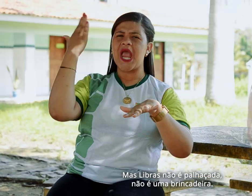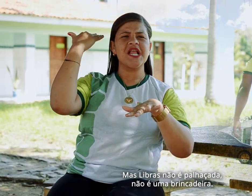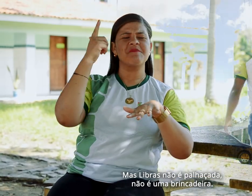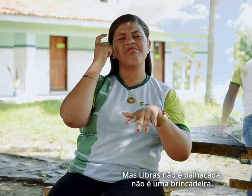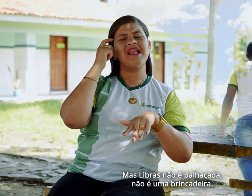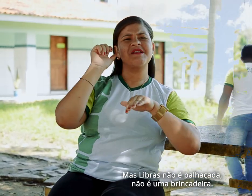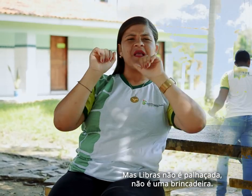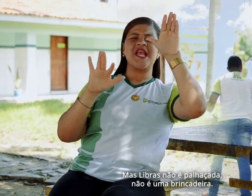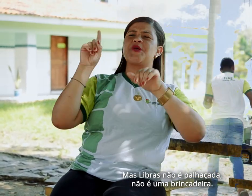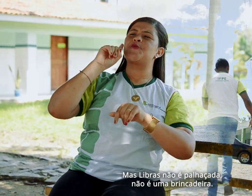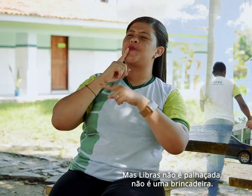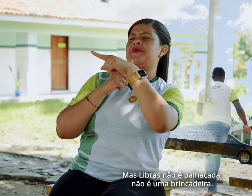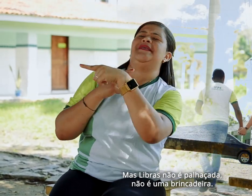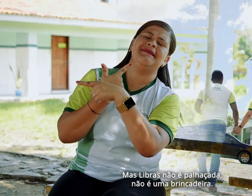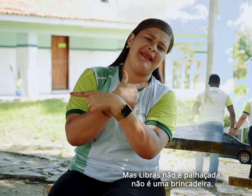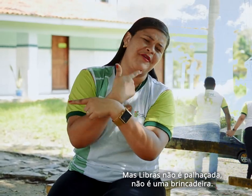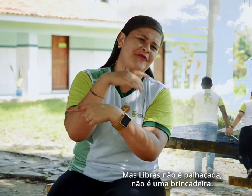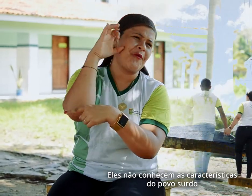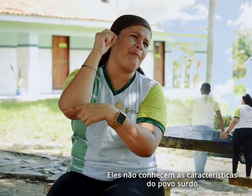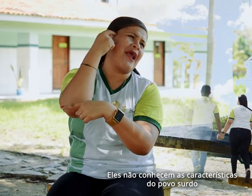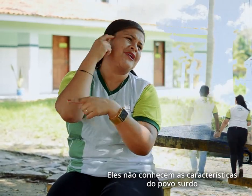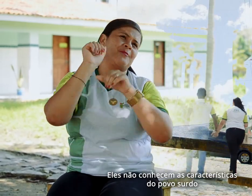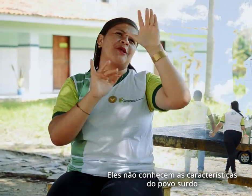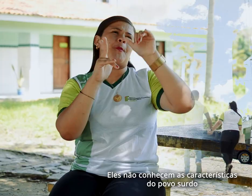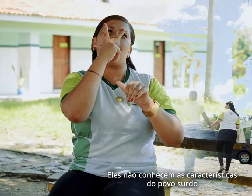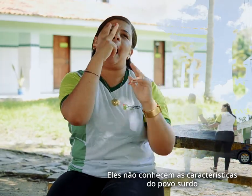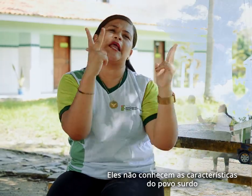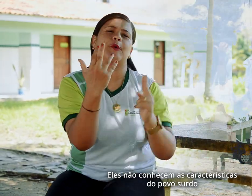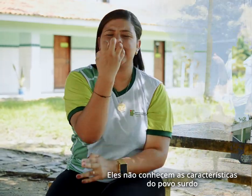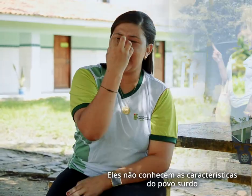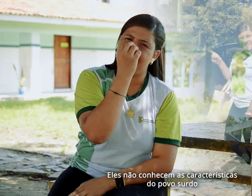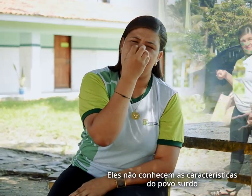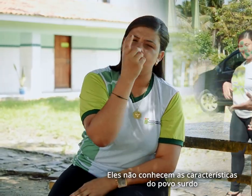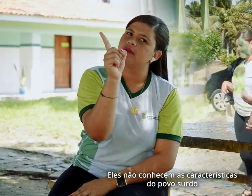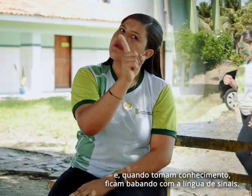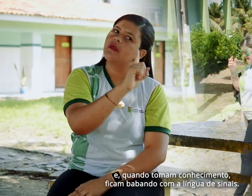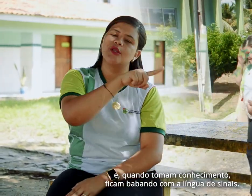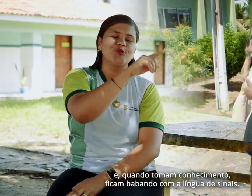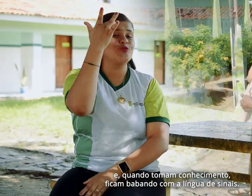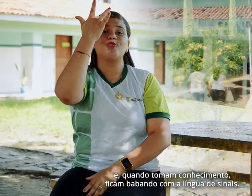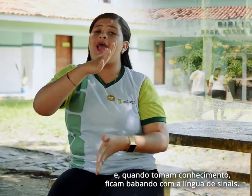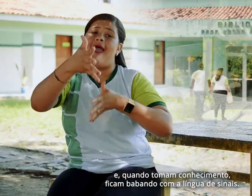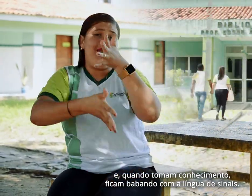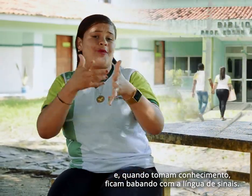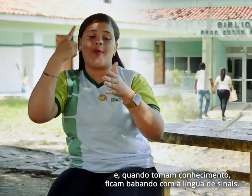Libras não é palhaçada, não é uma brincadeira. Eles não conhecem as características do povo surdo. E quando tomam conhecimentos, ficam